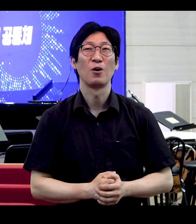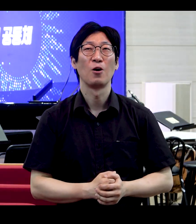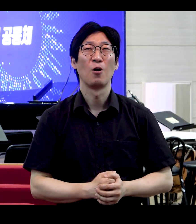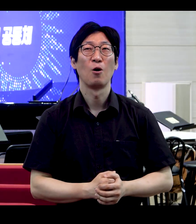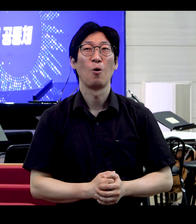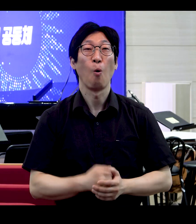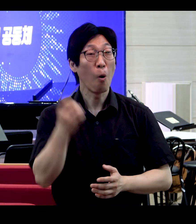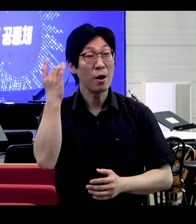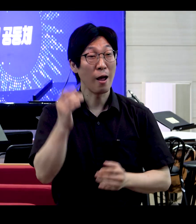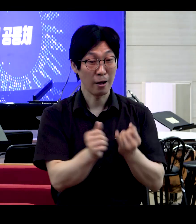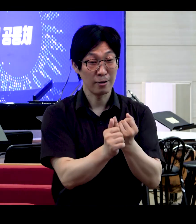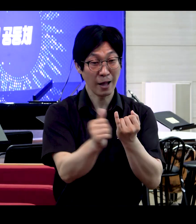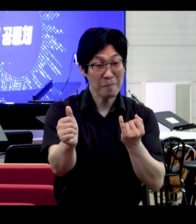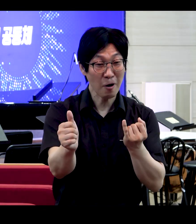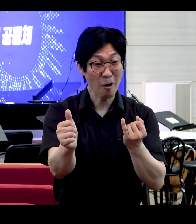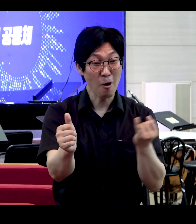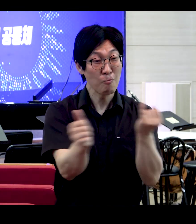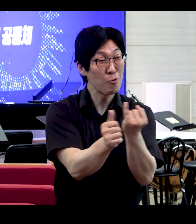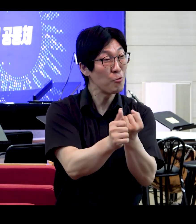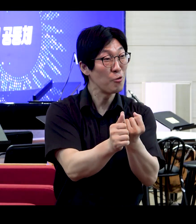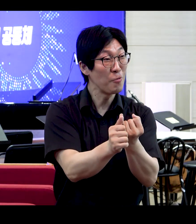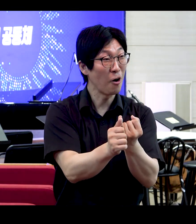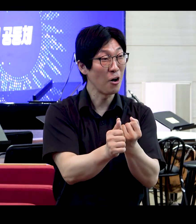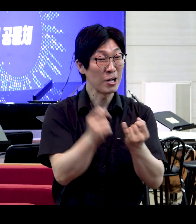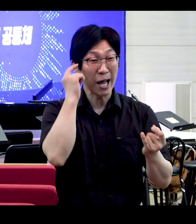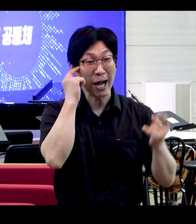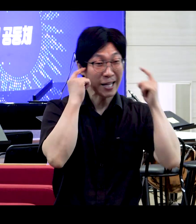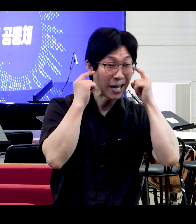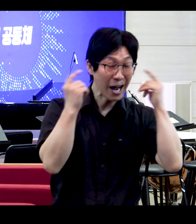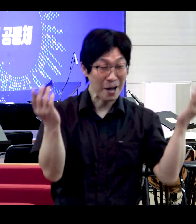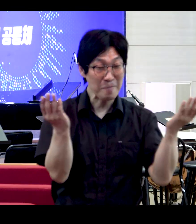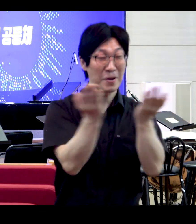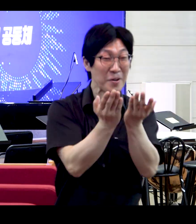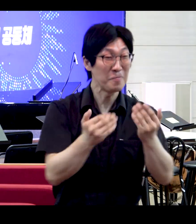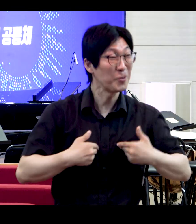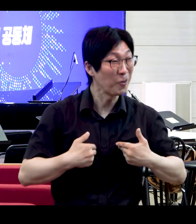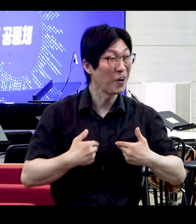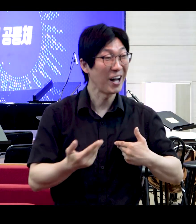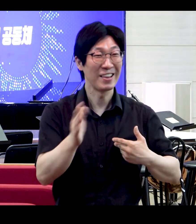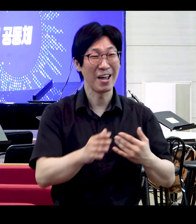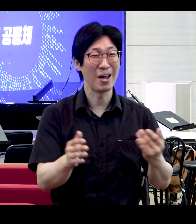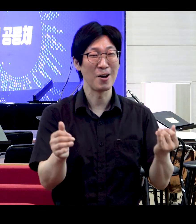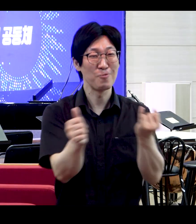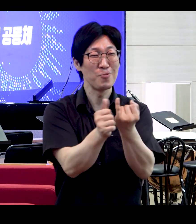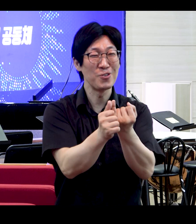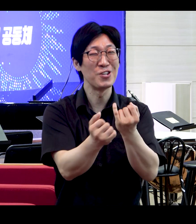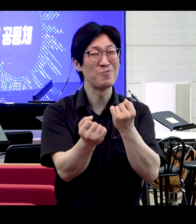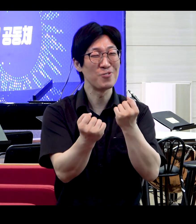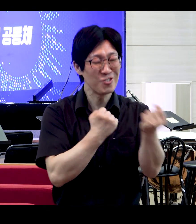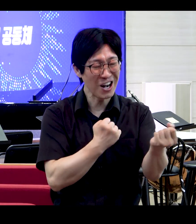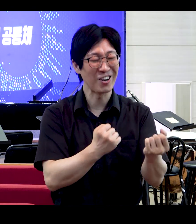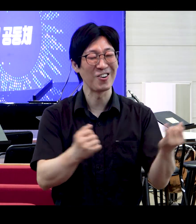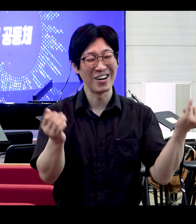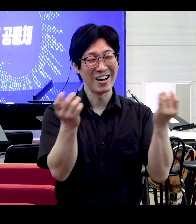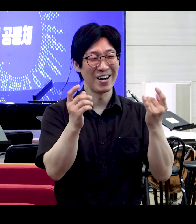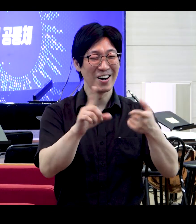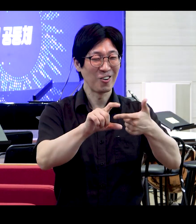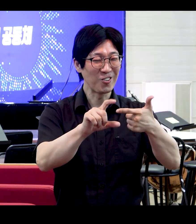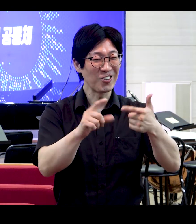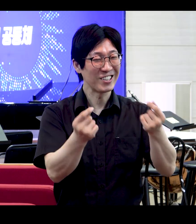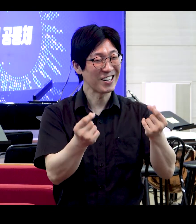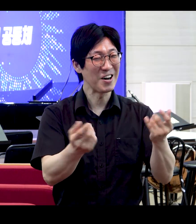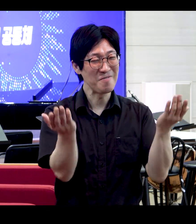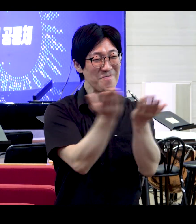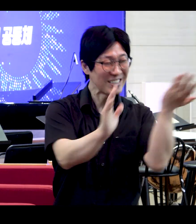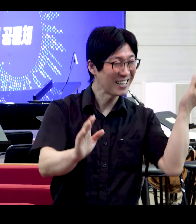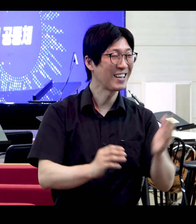잘 맞아야 되는 거 아닙니까? 부으면 맞아야 되는데 너무 안 맞는다는 거예요. 그런데 생각해 보니까 원래 잘 맞아야